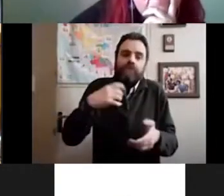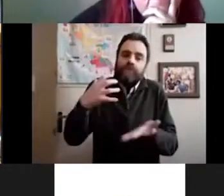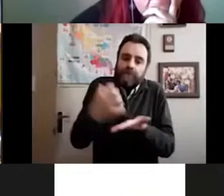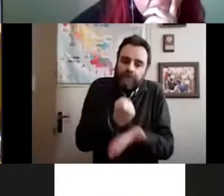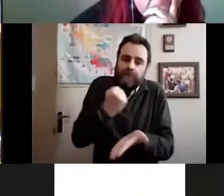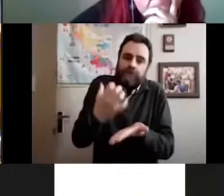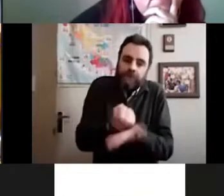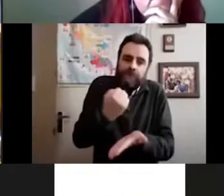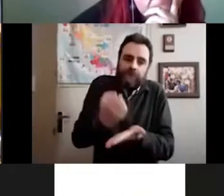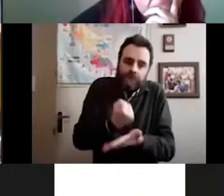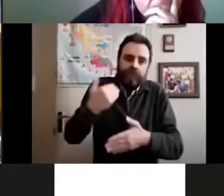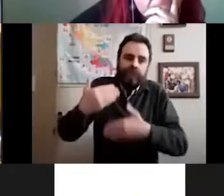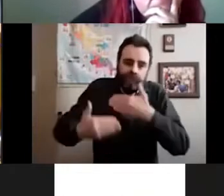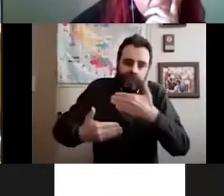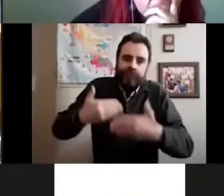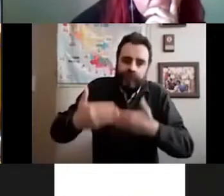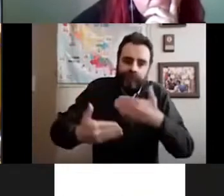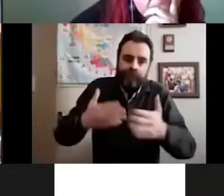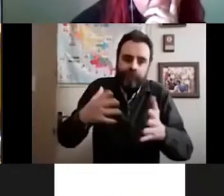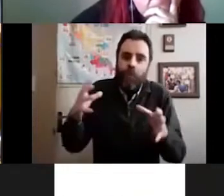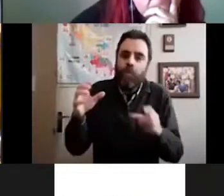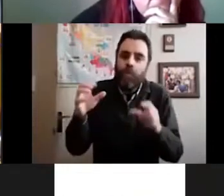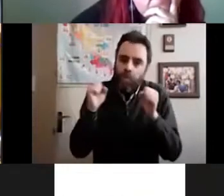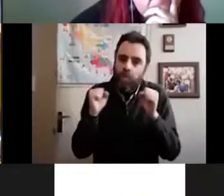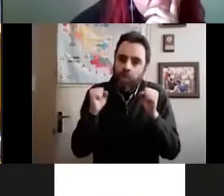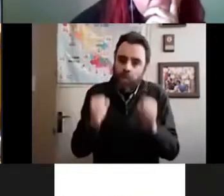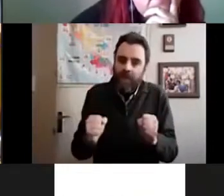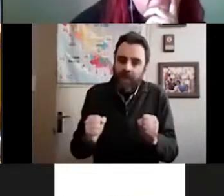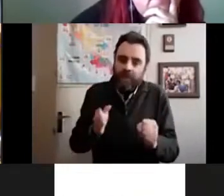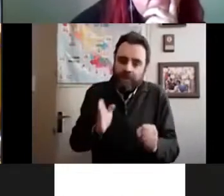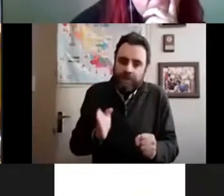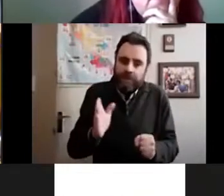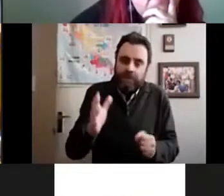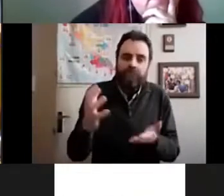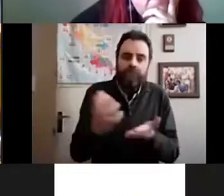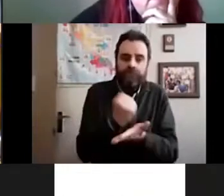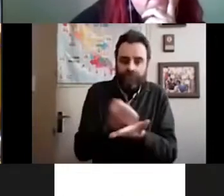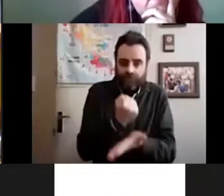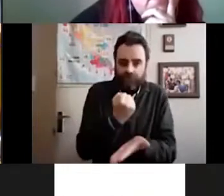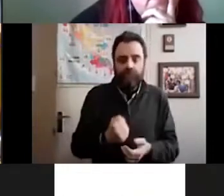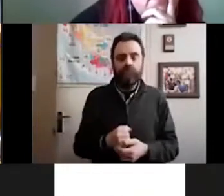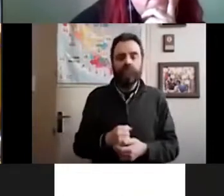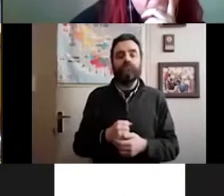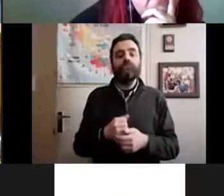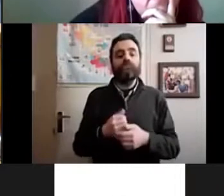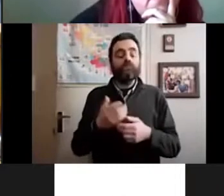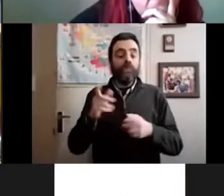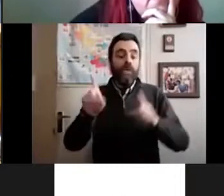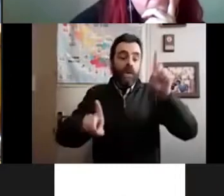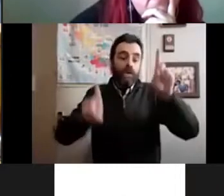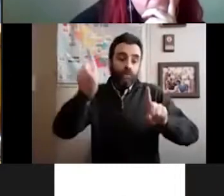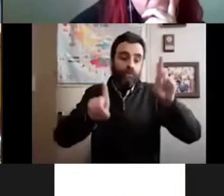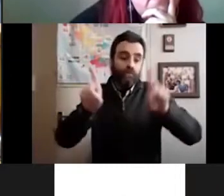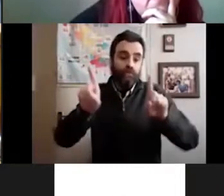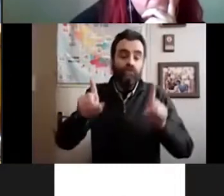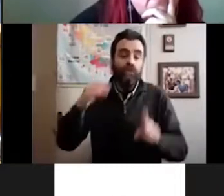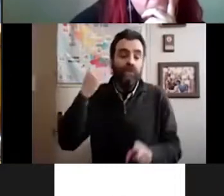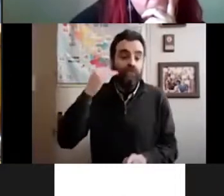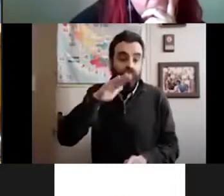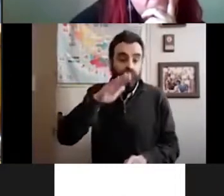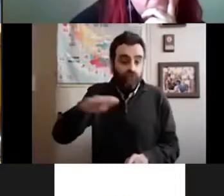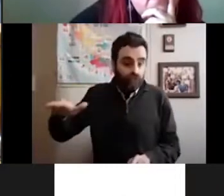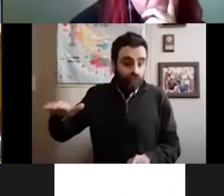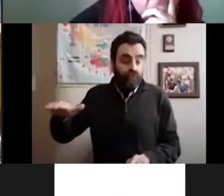Entonces, por suerte, nosotros logramos ir avanzando y se pudo seguir continuando, se logró